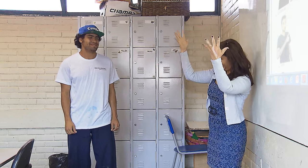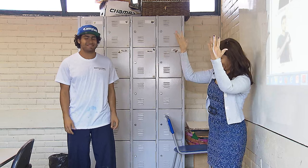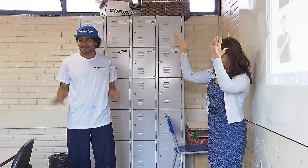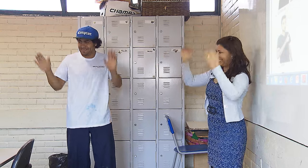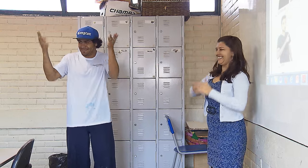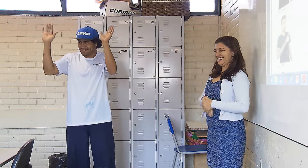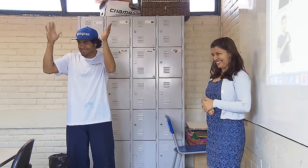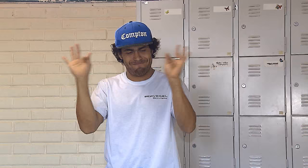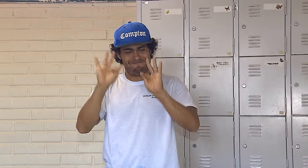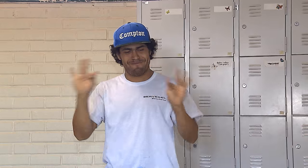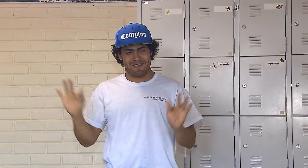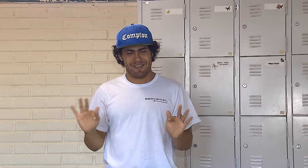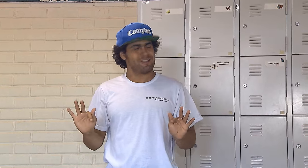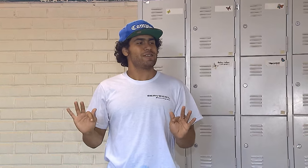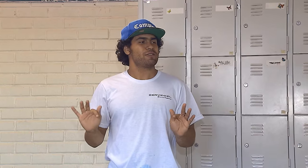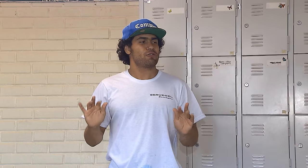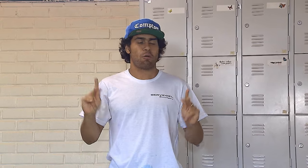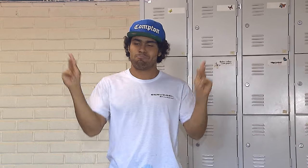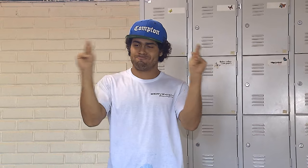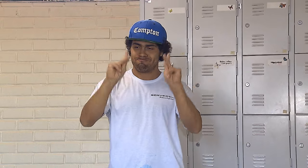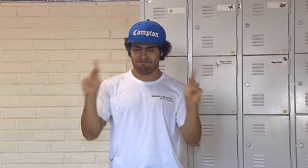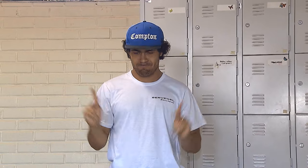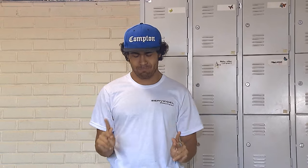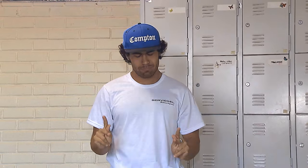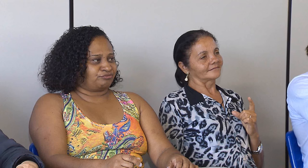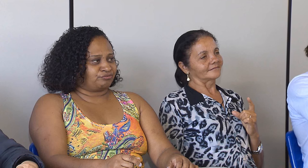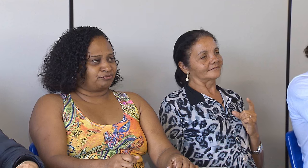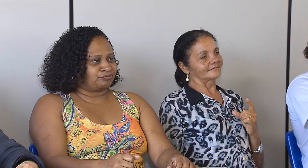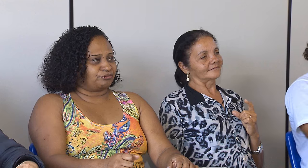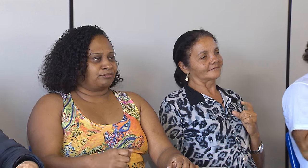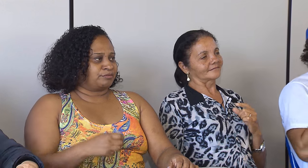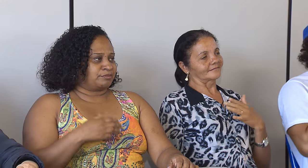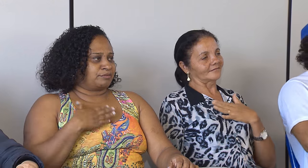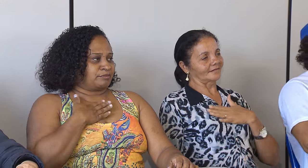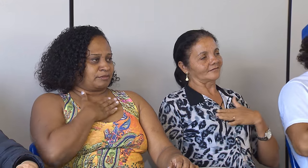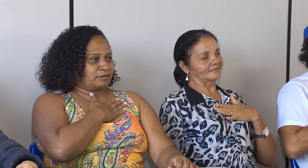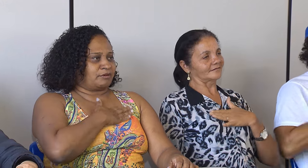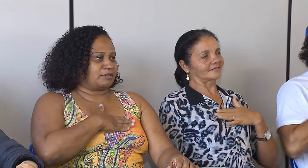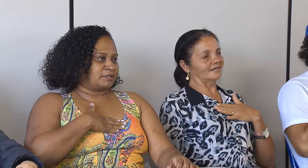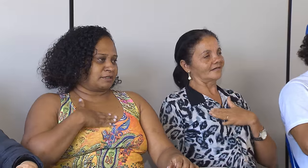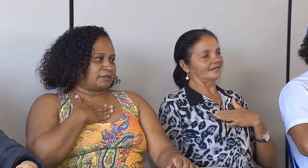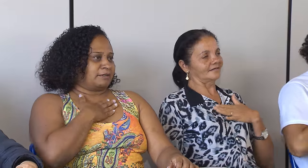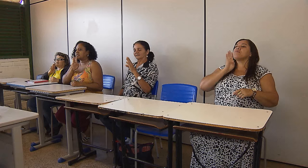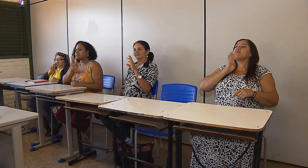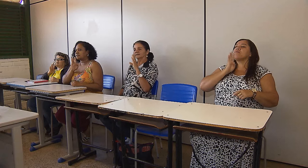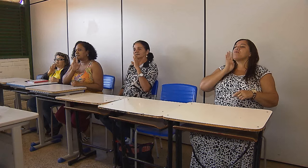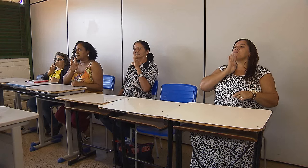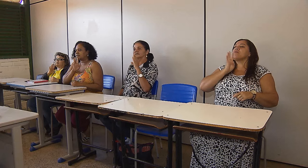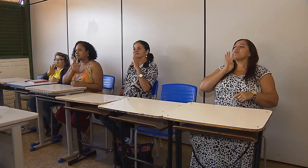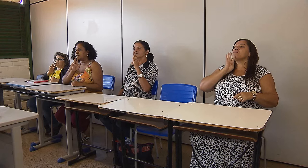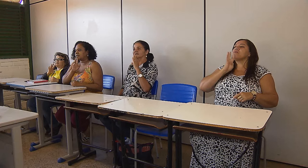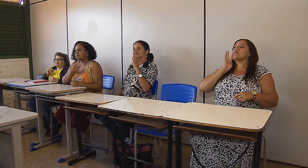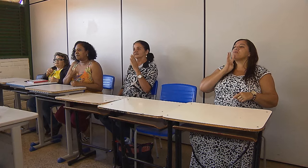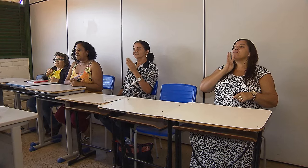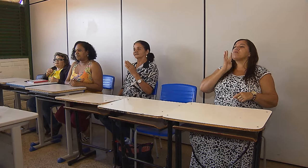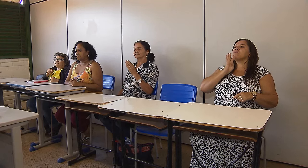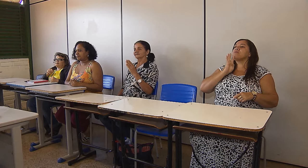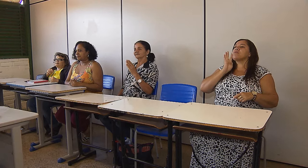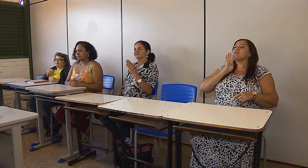de Libras aos servidores e à comunidade. Muitos pais ouvintes que têm filhos surdos frequentam as aulas.